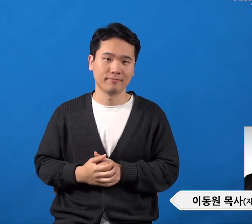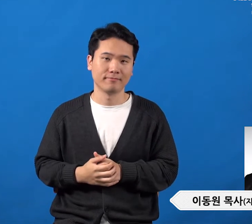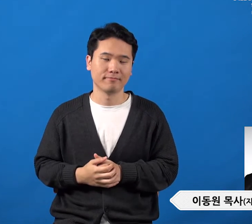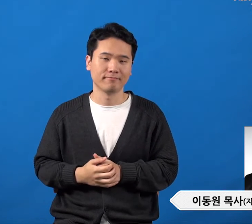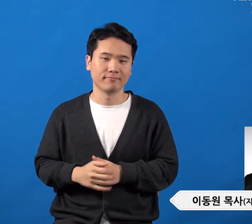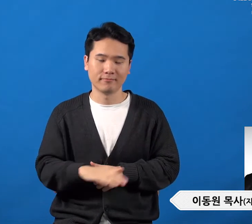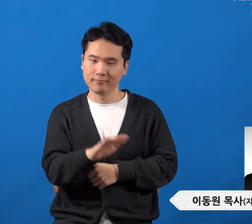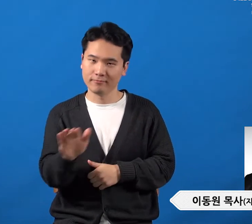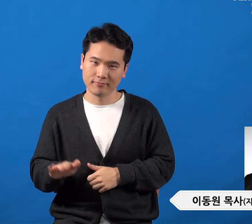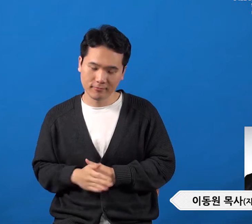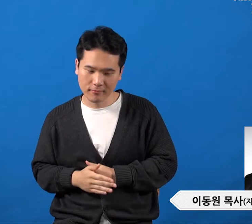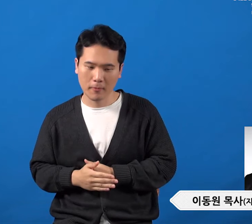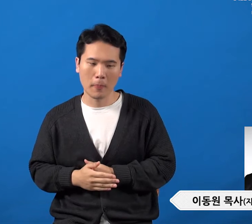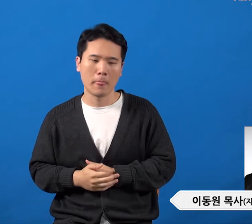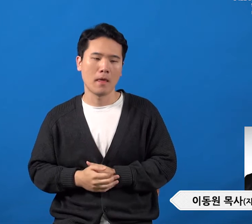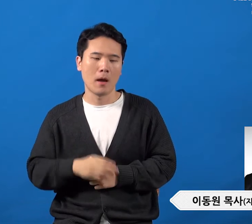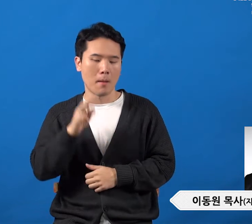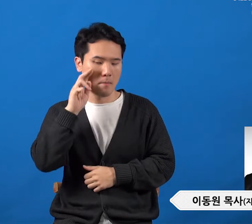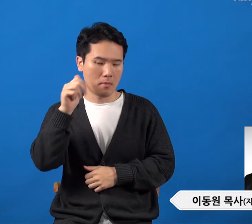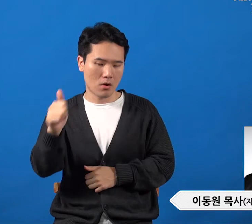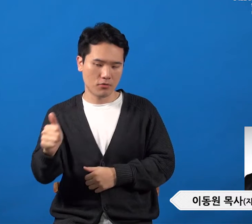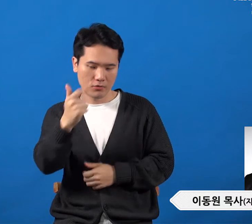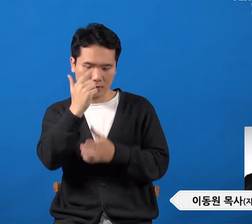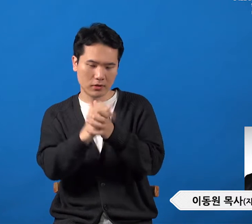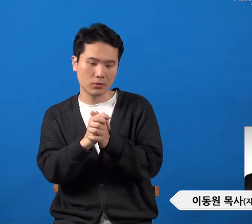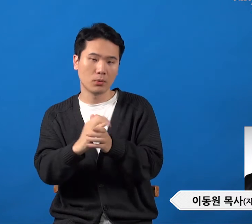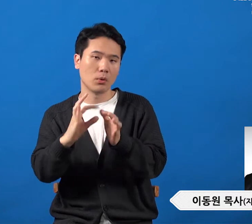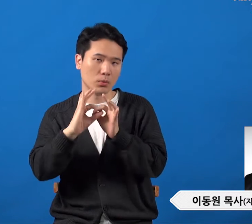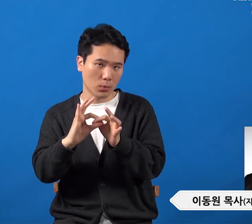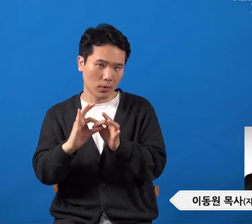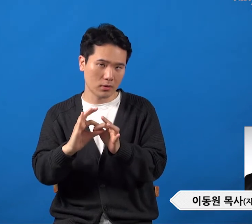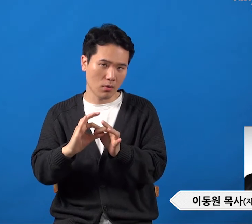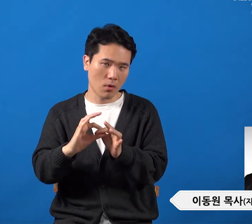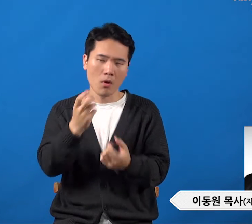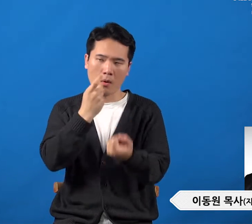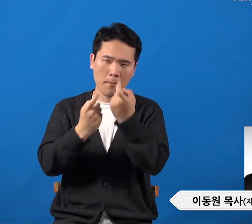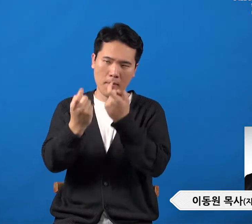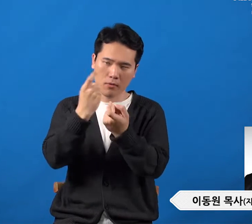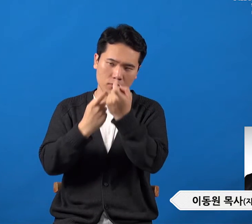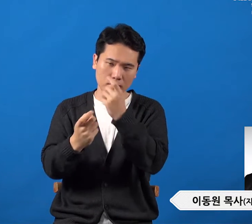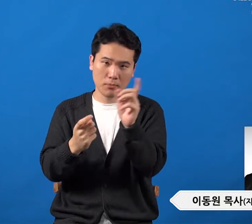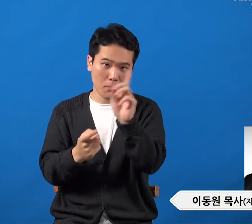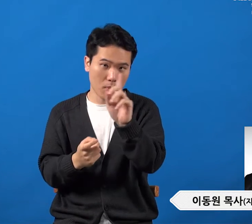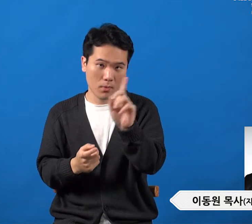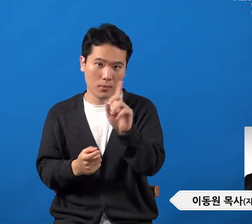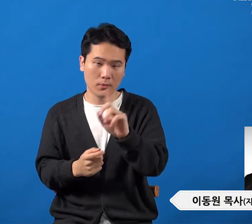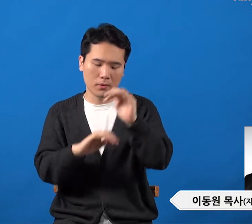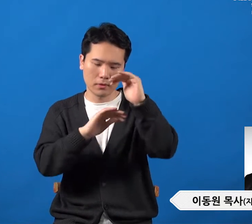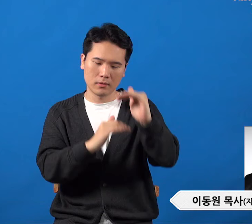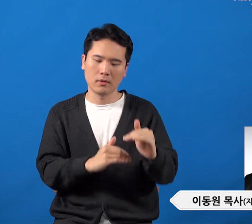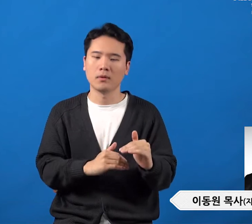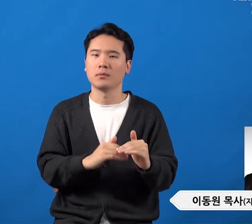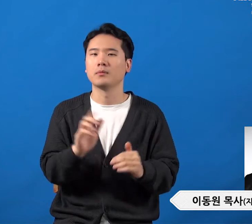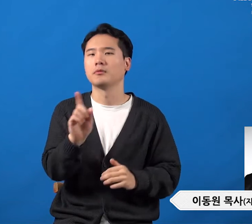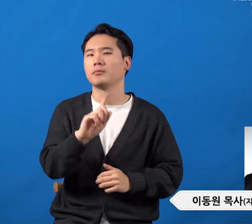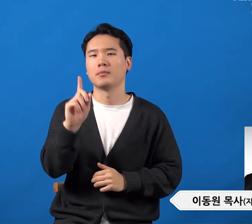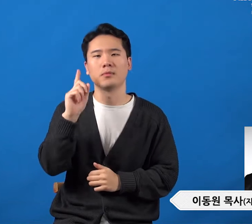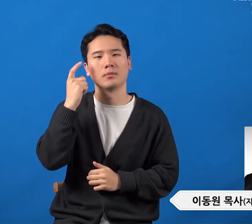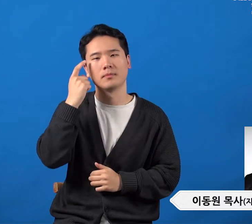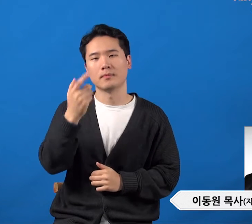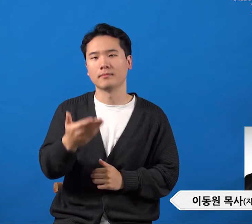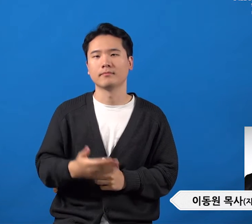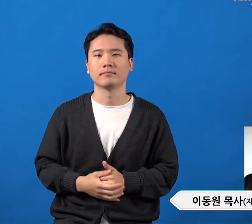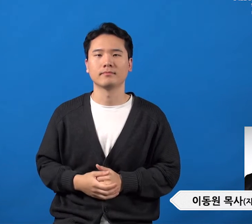자, 우리들이 바울의 기도에서 배워야 할 우리들의 인생 결산의 기도, 그 내용은 무엇이어야